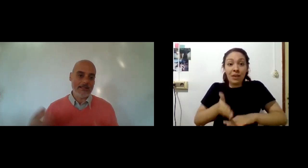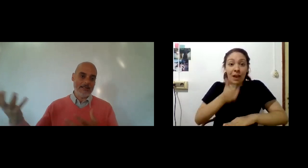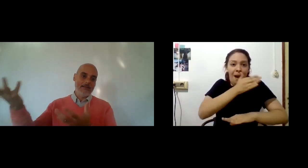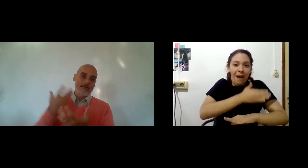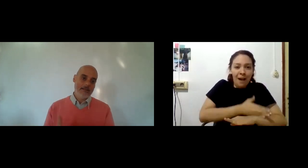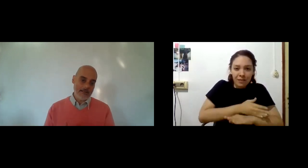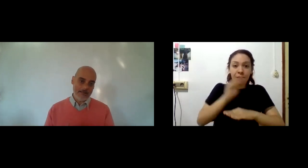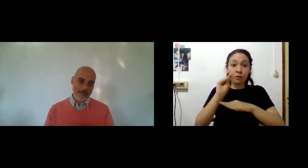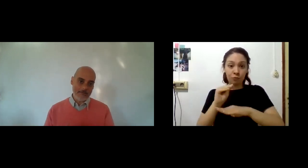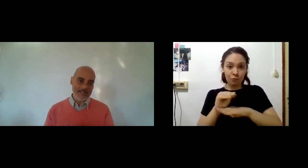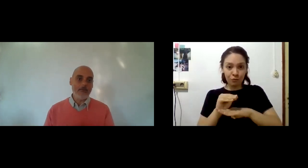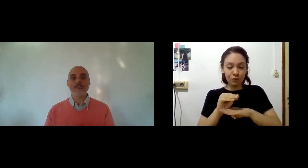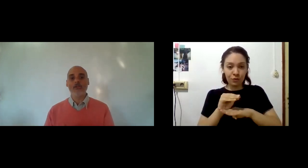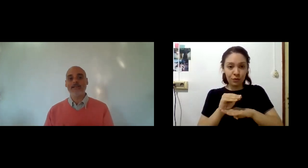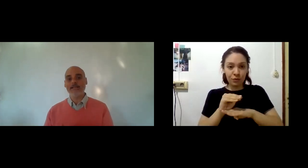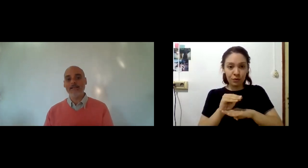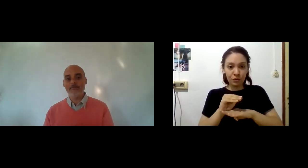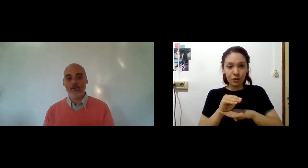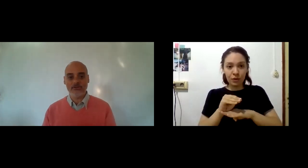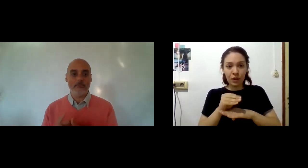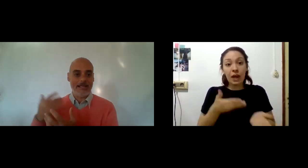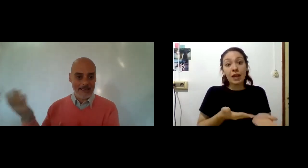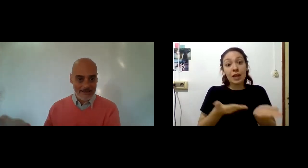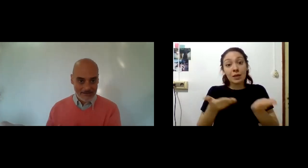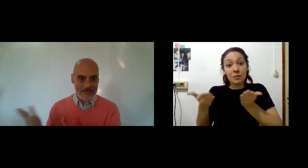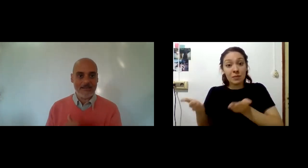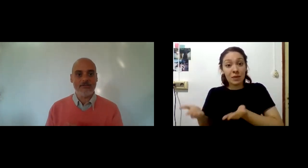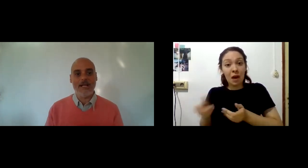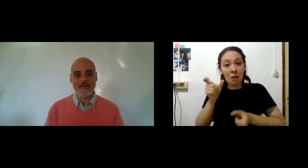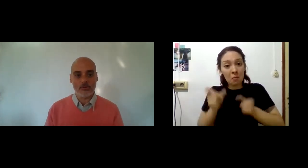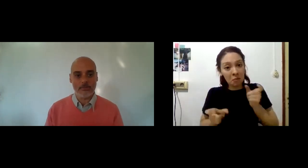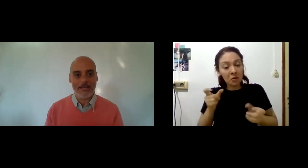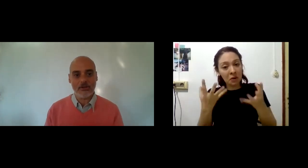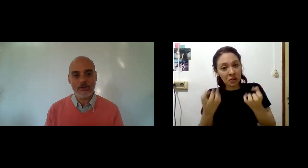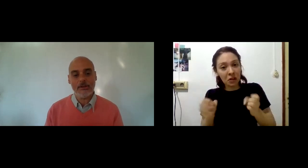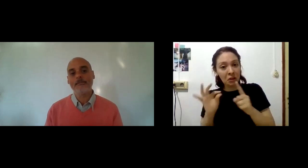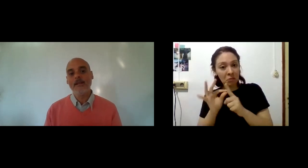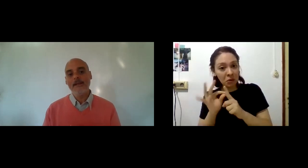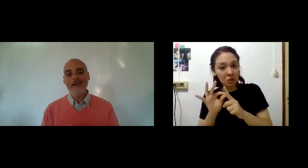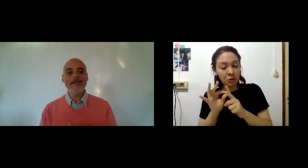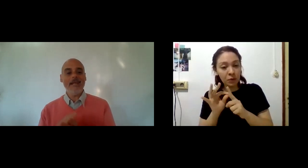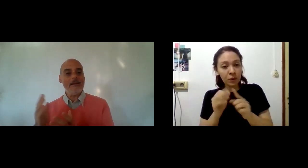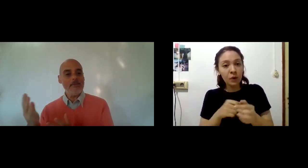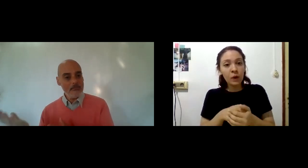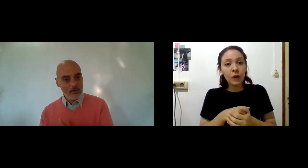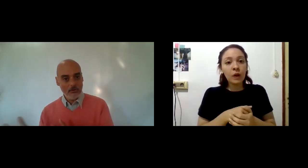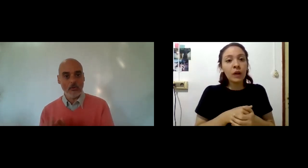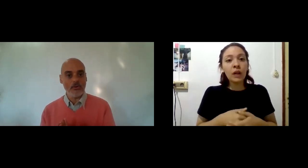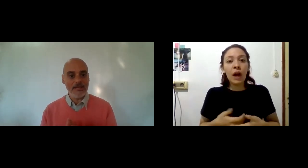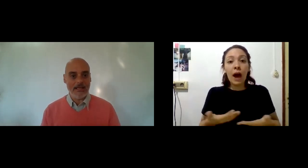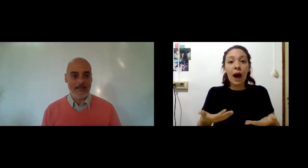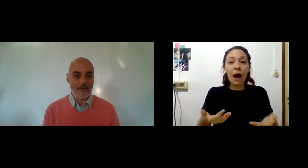o sea que invitábamos a todos los que están inscriptos para dar el examen de ingreso a ese curso preparatorio, y el